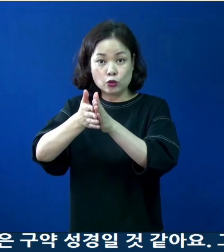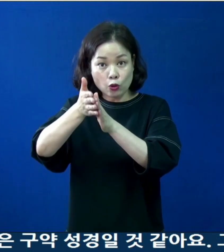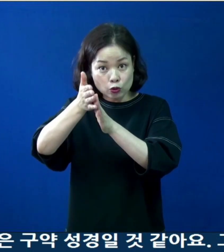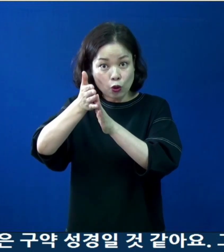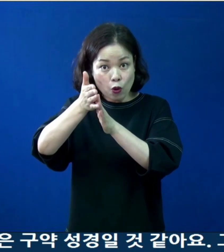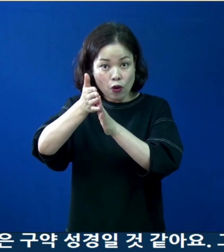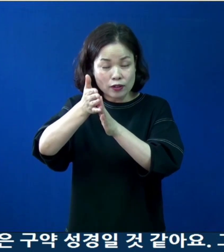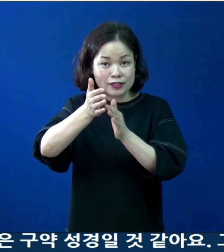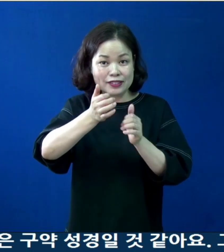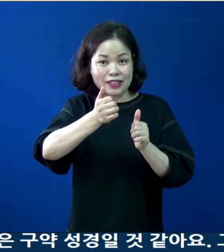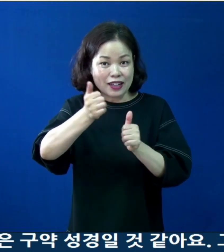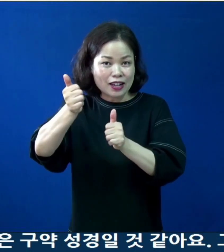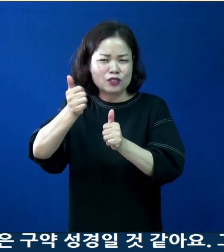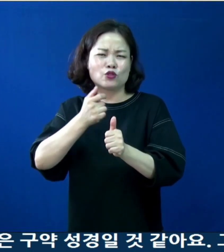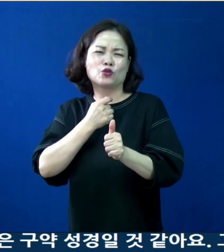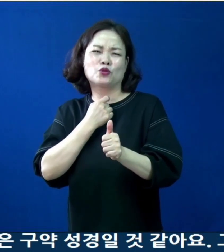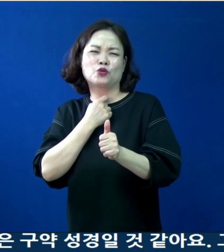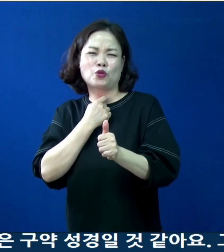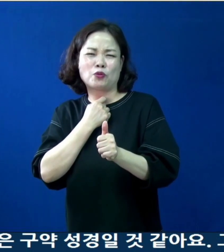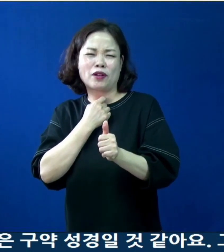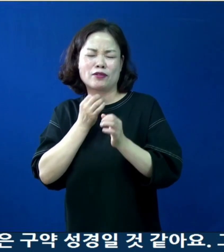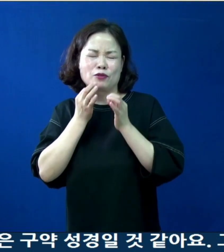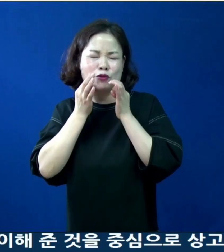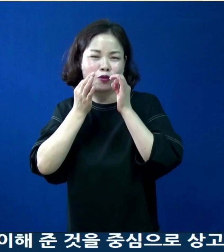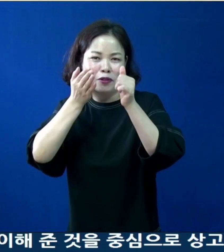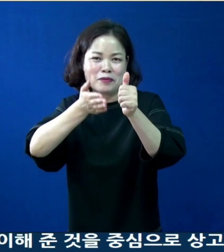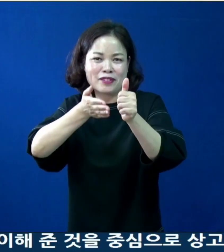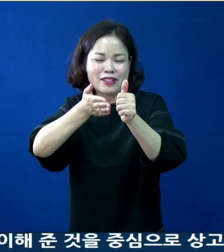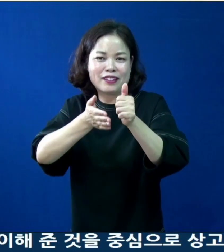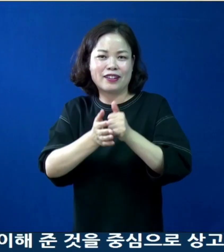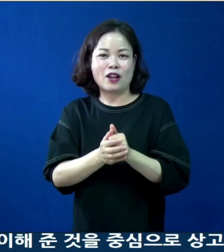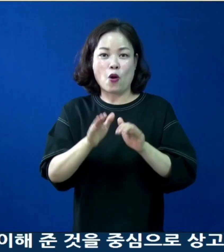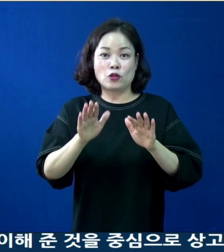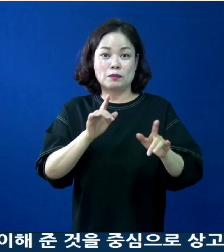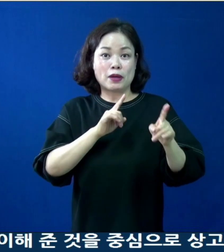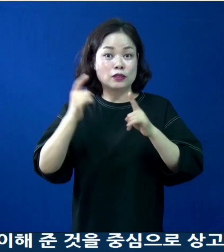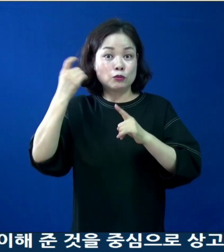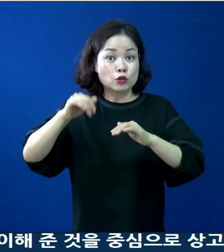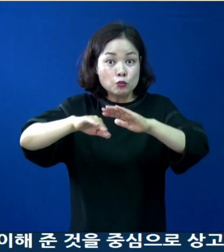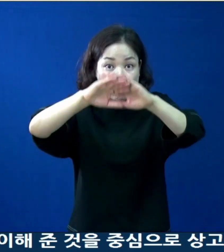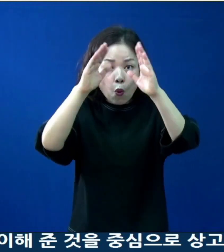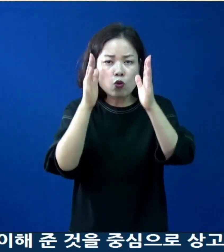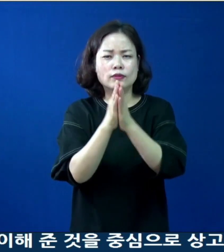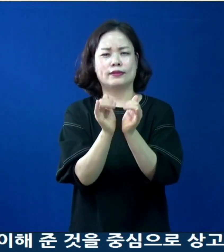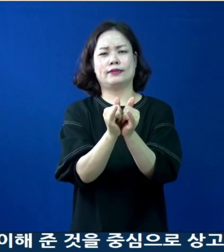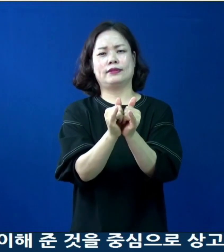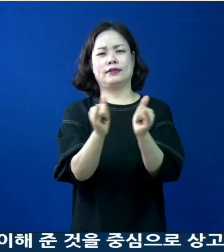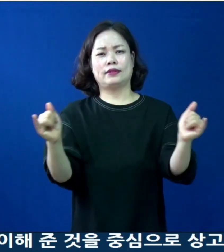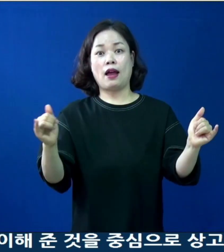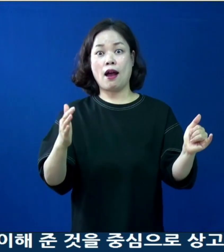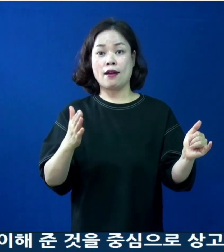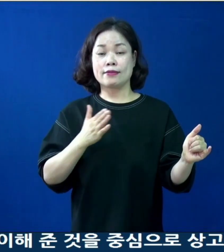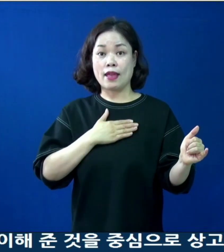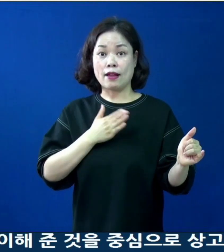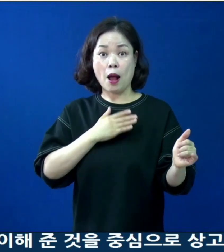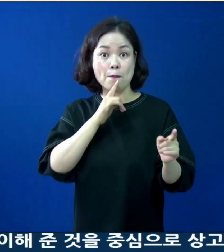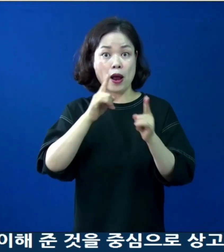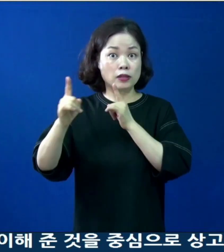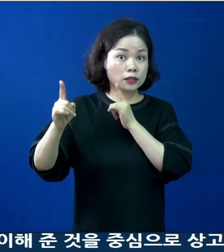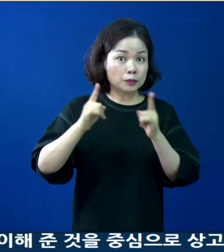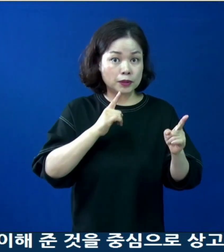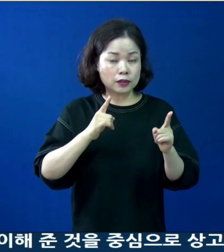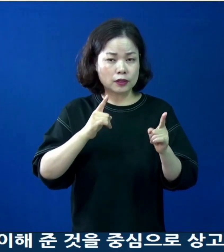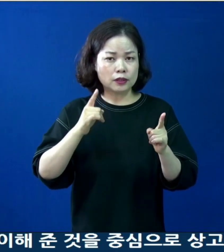보기를 소망하고 그렇게 한번 노력해 보십시다. 오늘 이 말씀을 듣는 모든 분들이 내가 말씀을